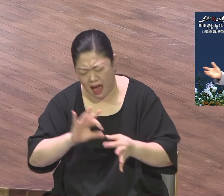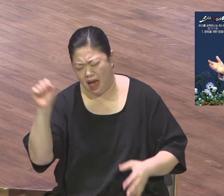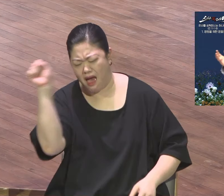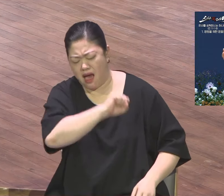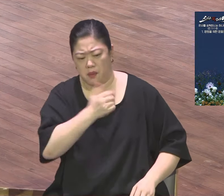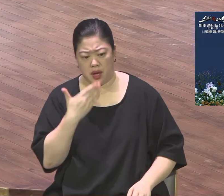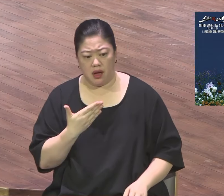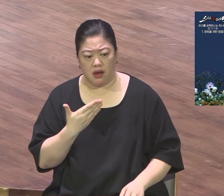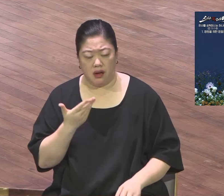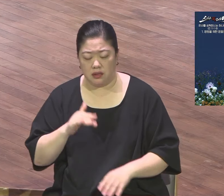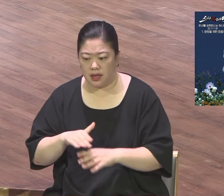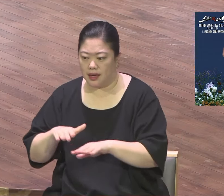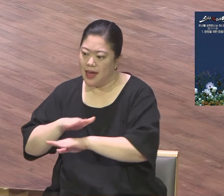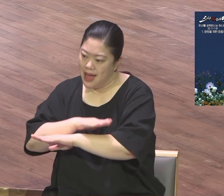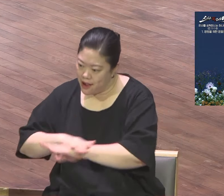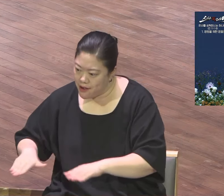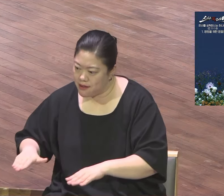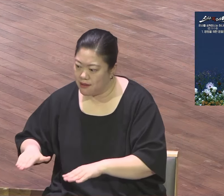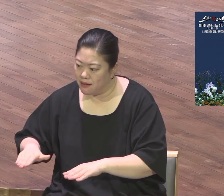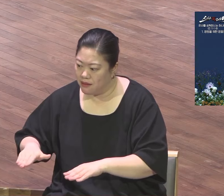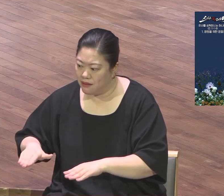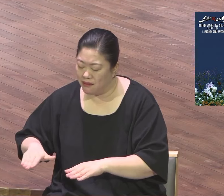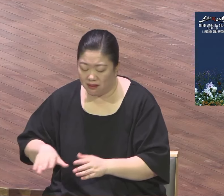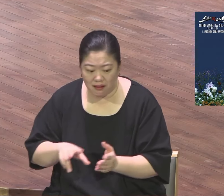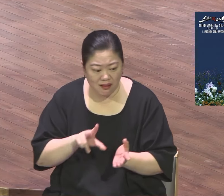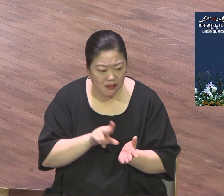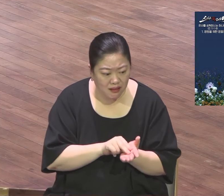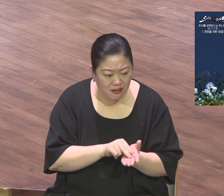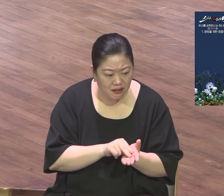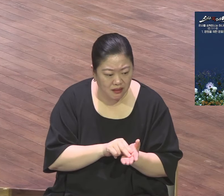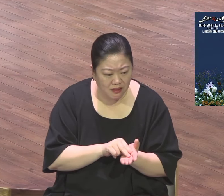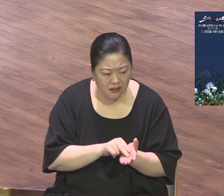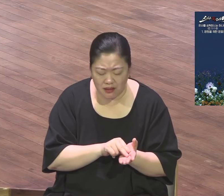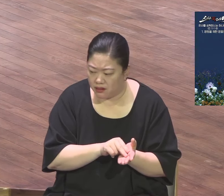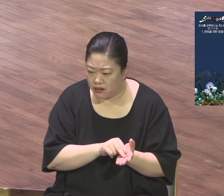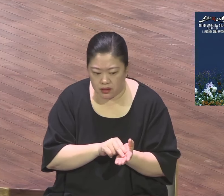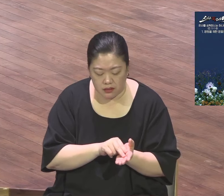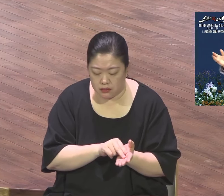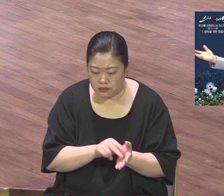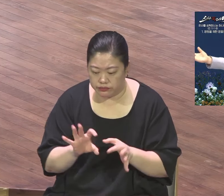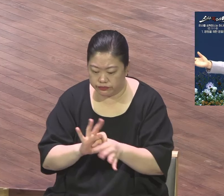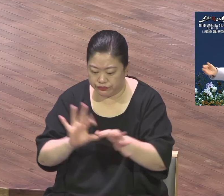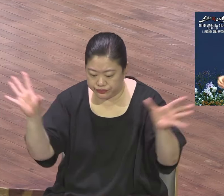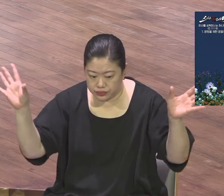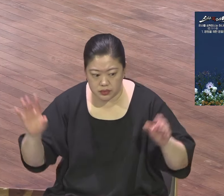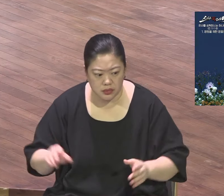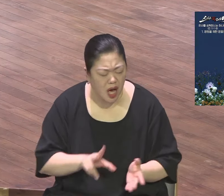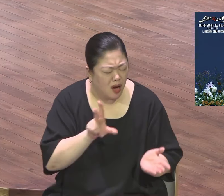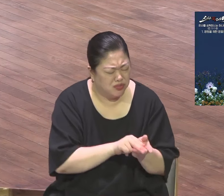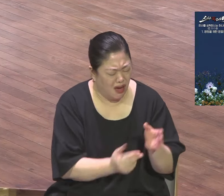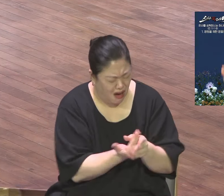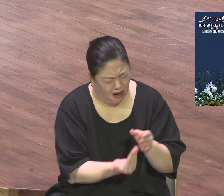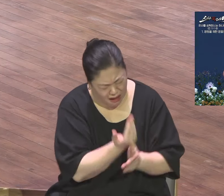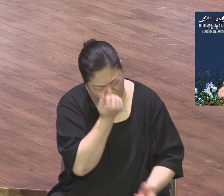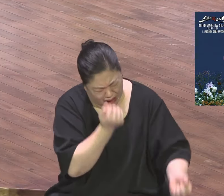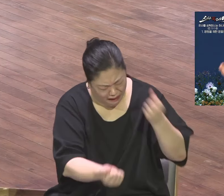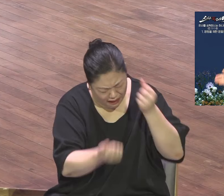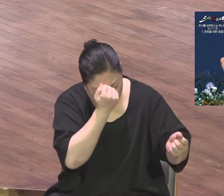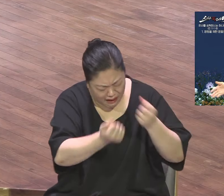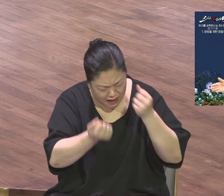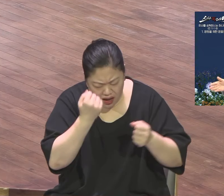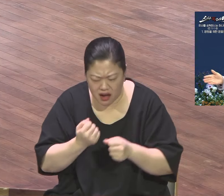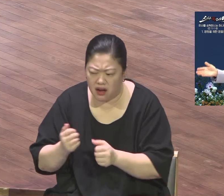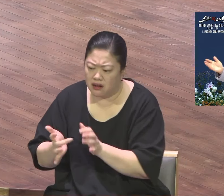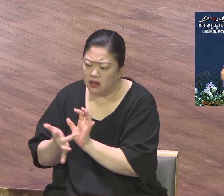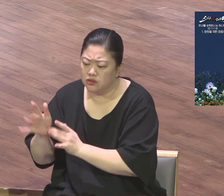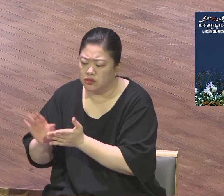감탄하지요. 권력전도 막 권력전도 목사님 권력전도 이런 전해 보니까 도저히 믿을